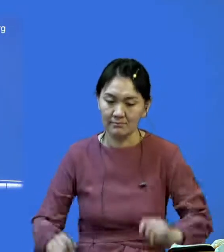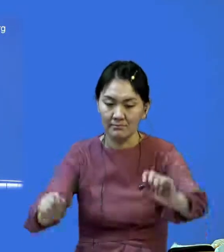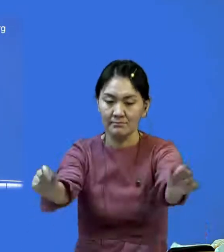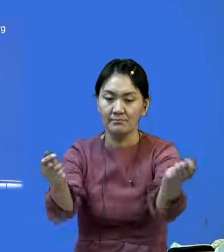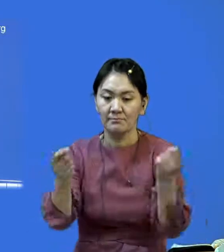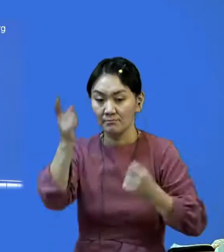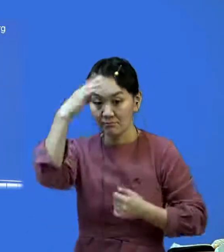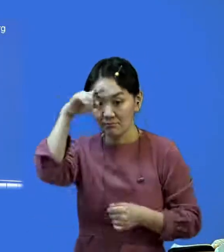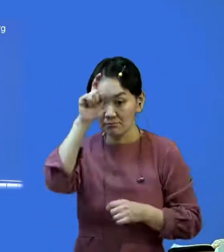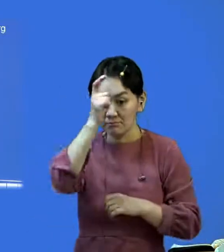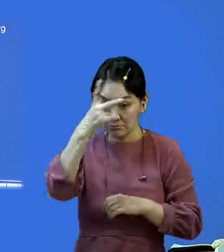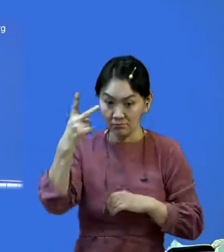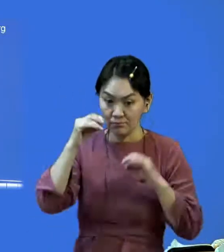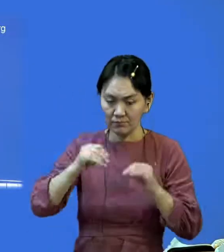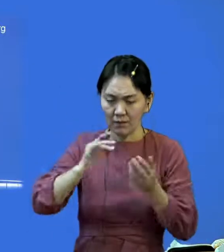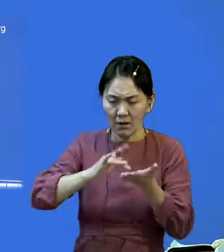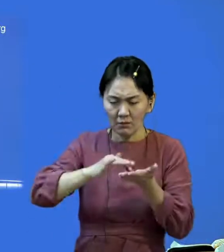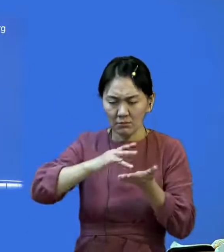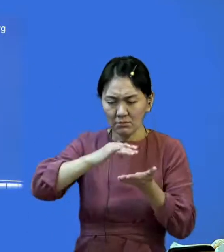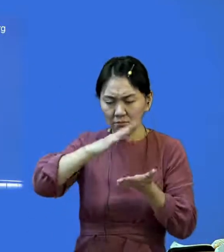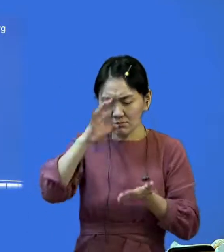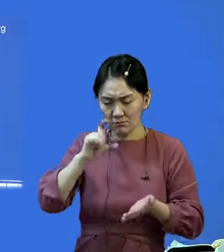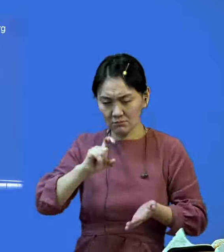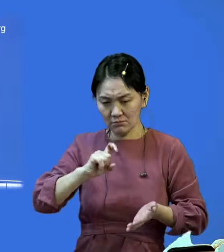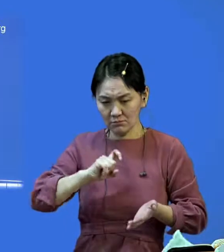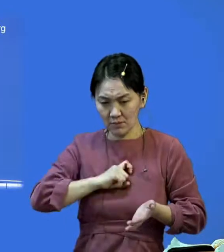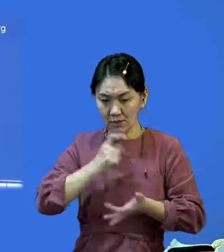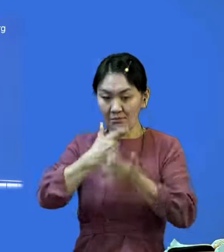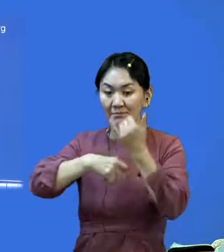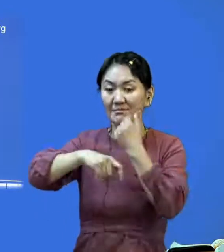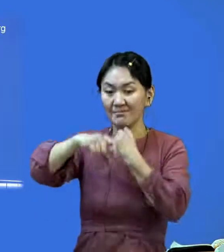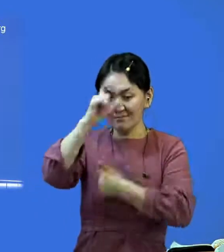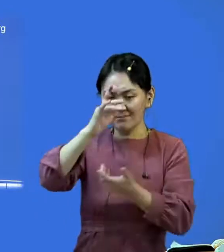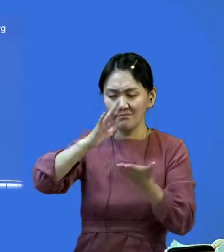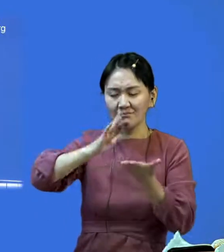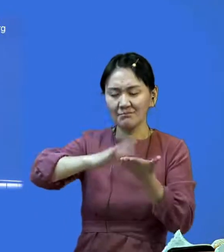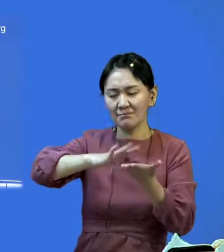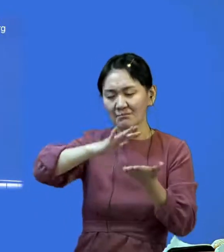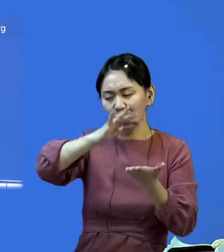бурхны хүү болох тэр алдарт ирэх мэдэл алдарсуу